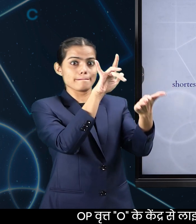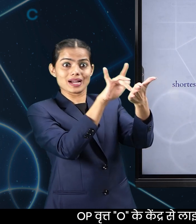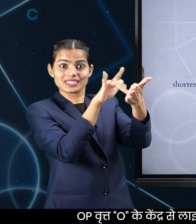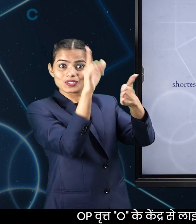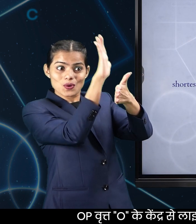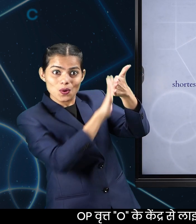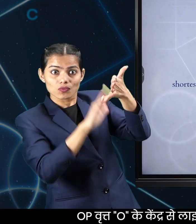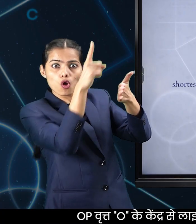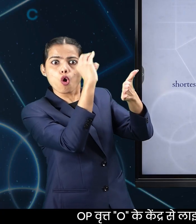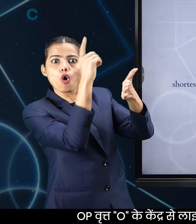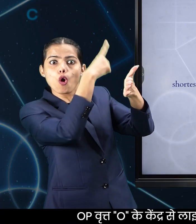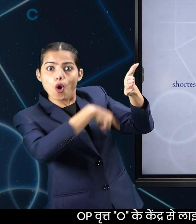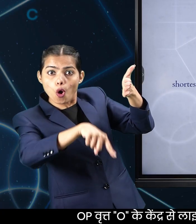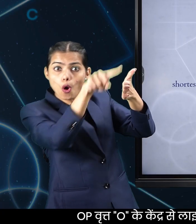छोटा होना चाहिए।